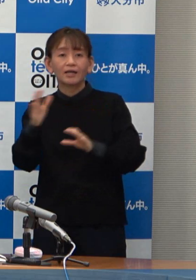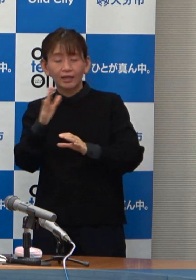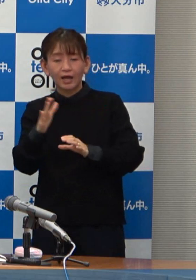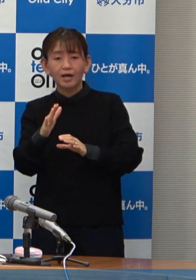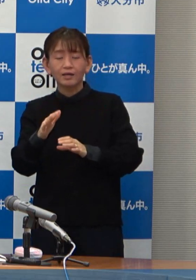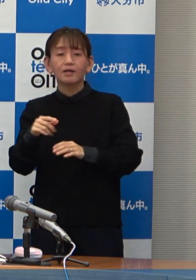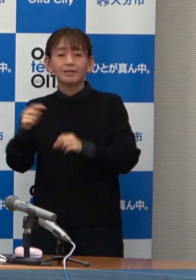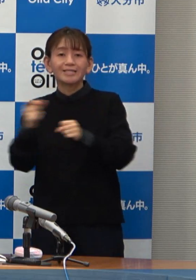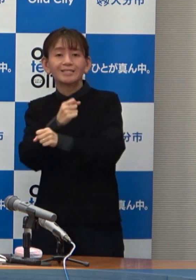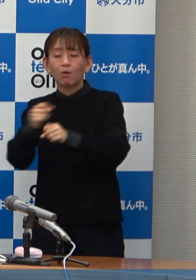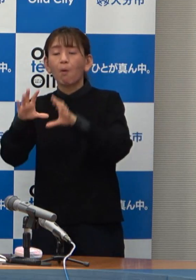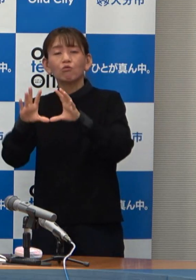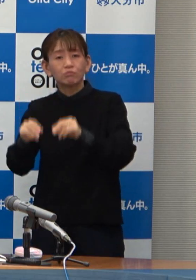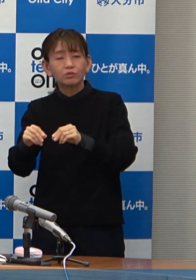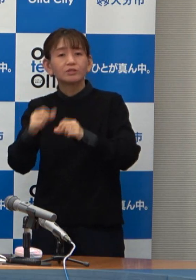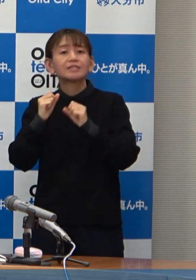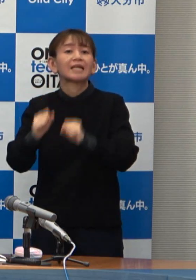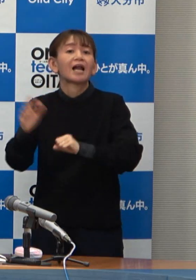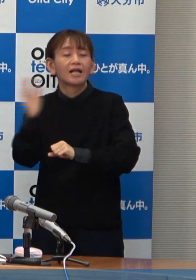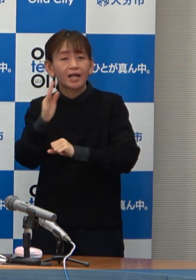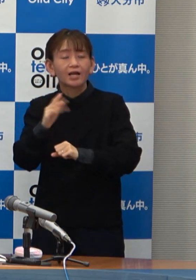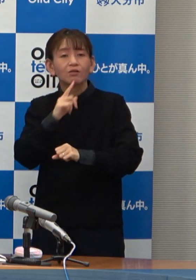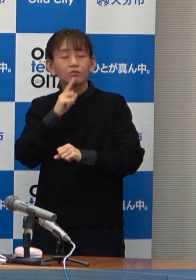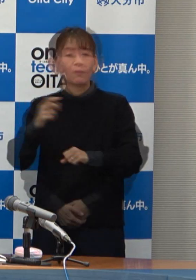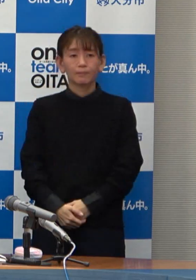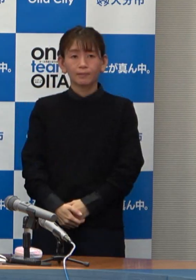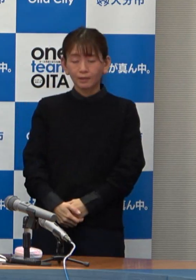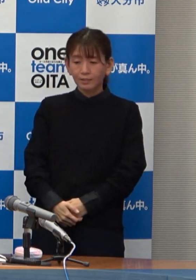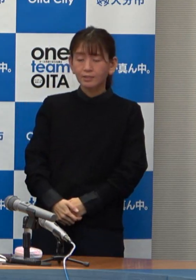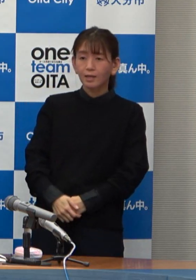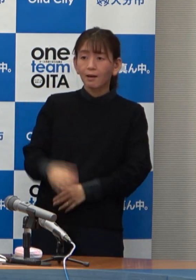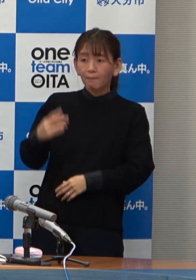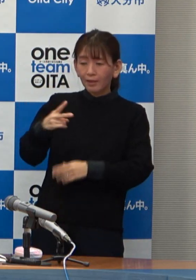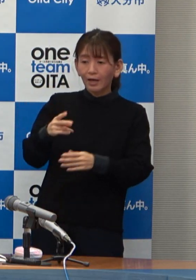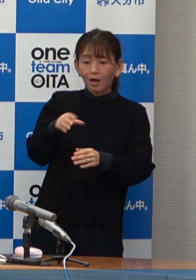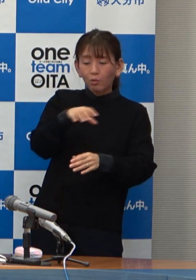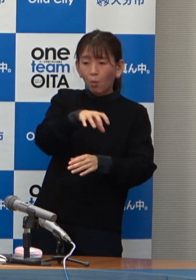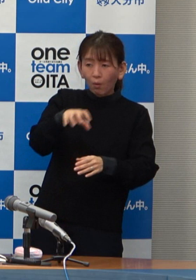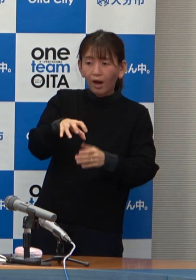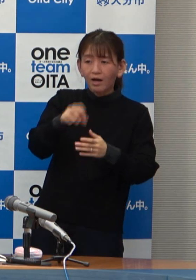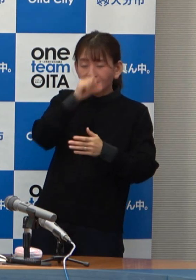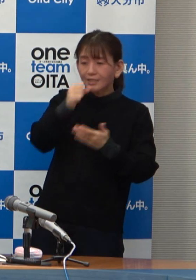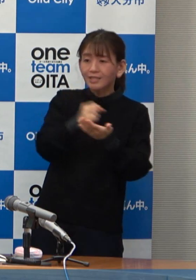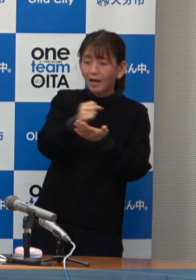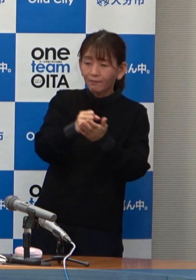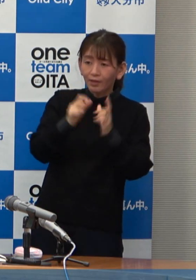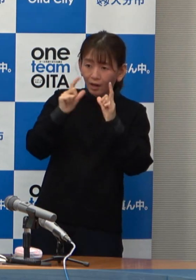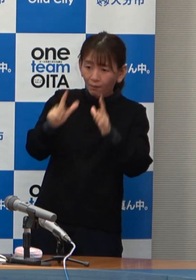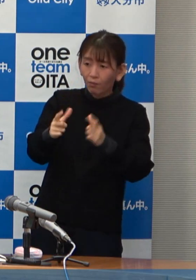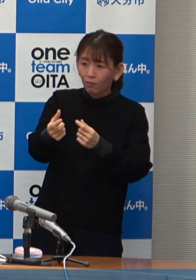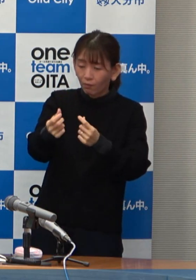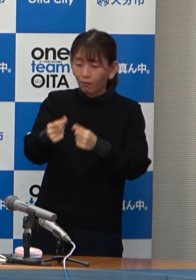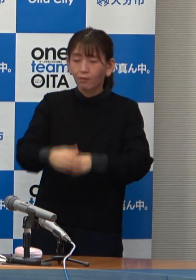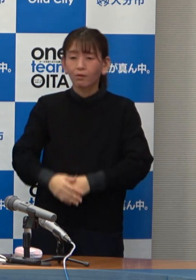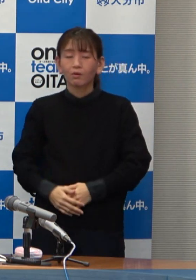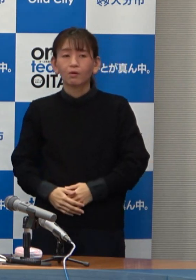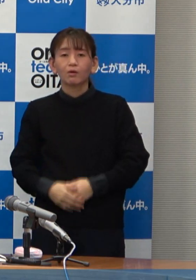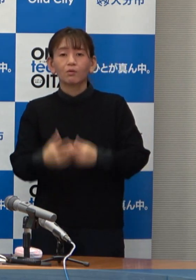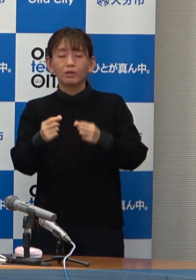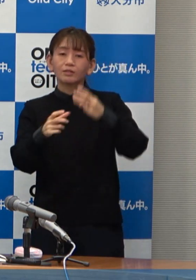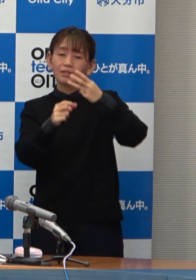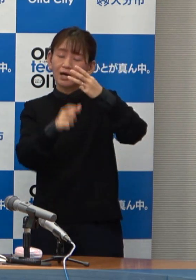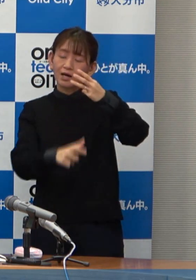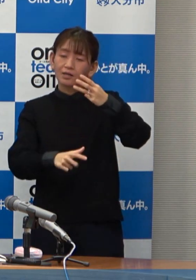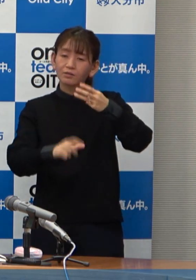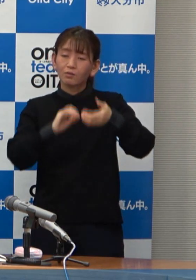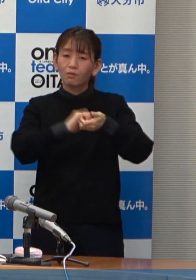についてはそれよりも早い段階で言えるんではなかろうかと思いますこれはあの3月の定例議会を考えると